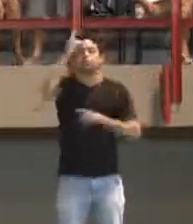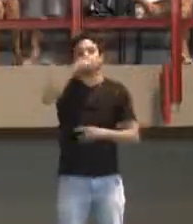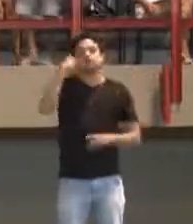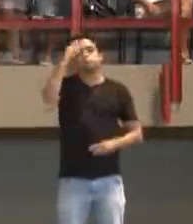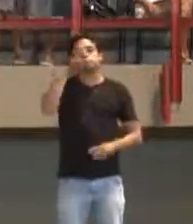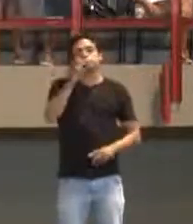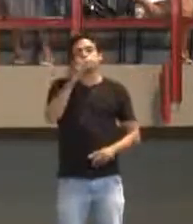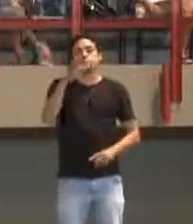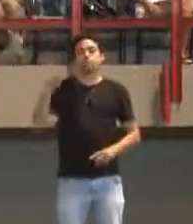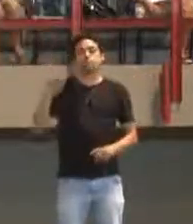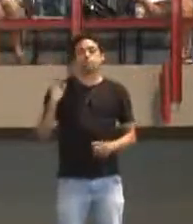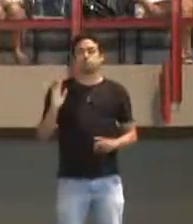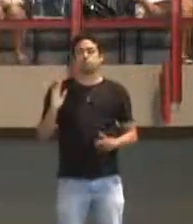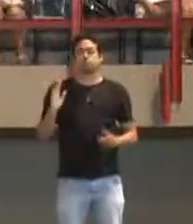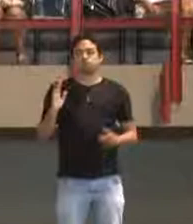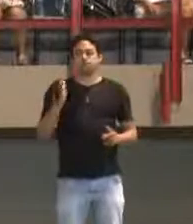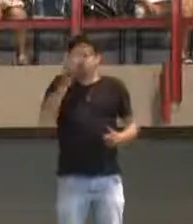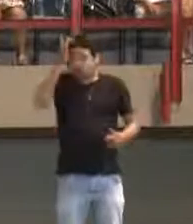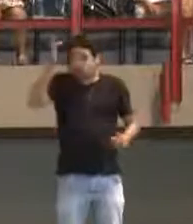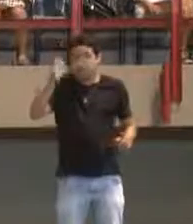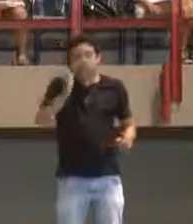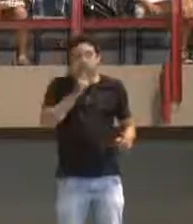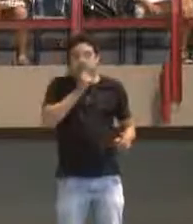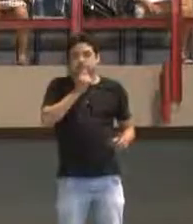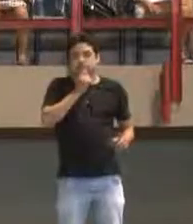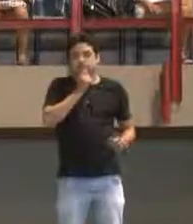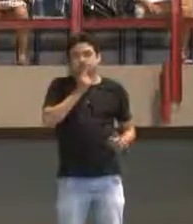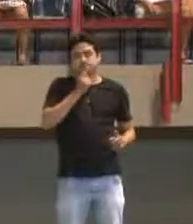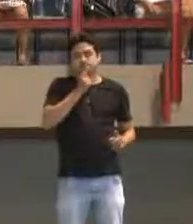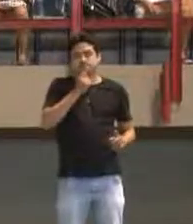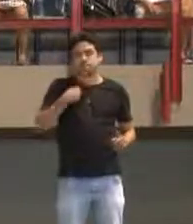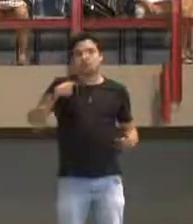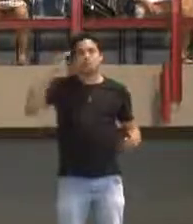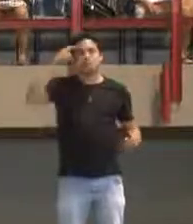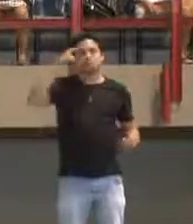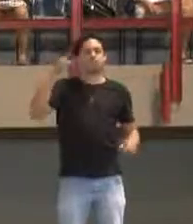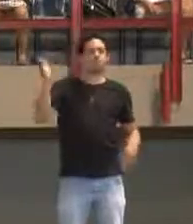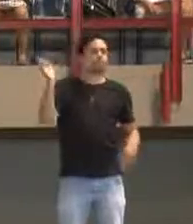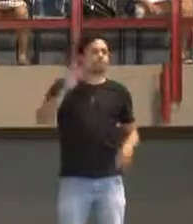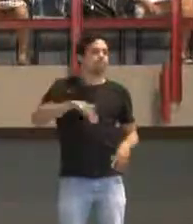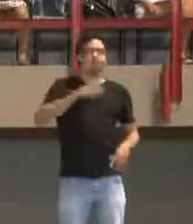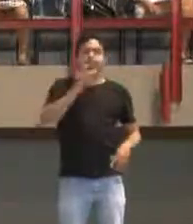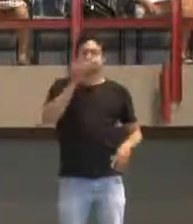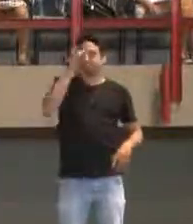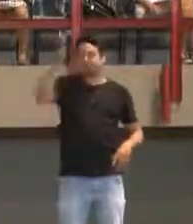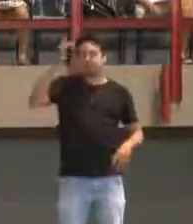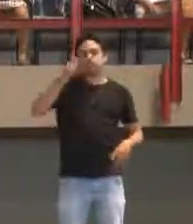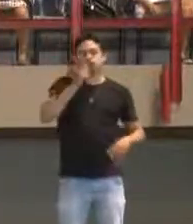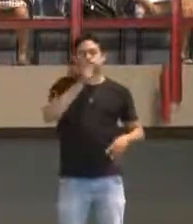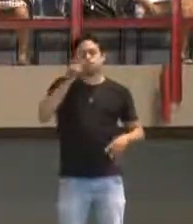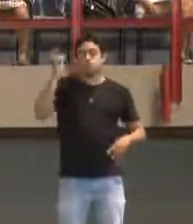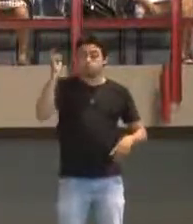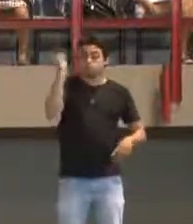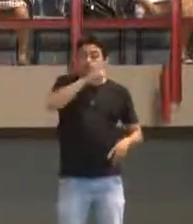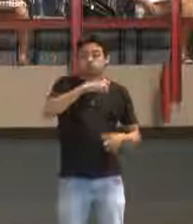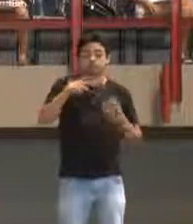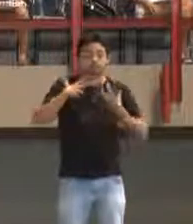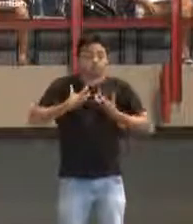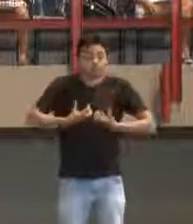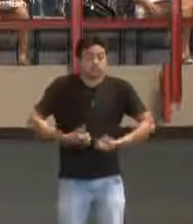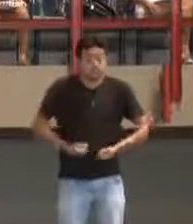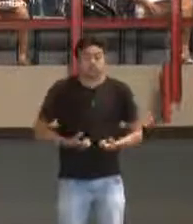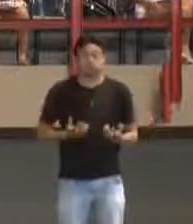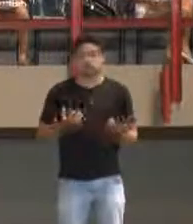isso. Não é fácil. Você pensar que é fácil, não é. É extremamente